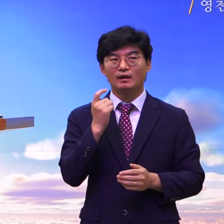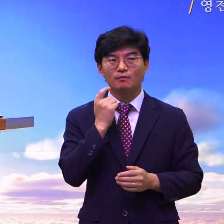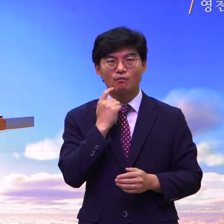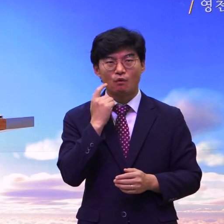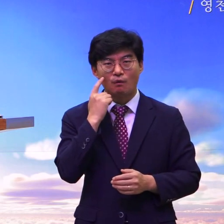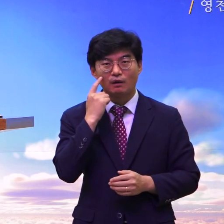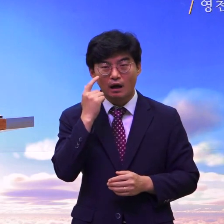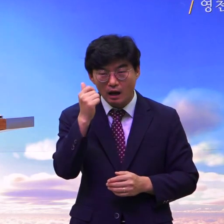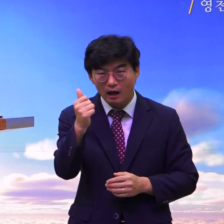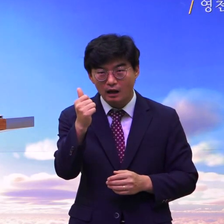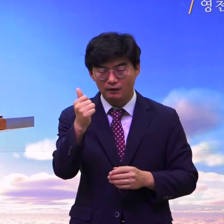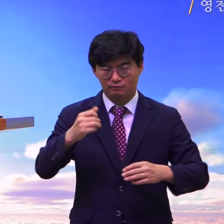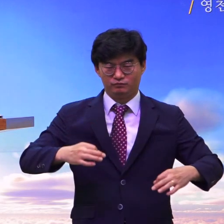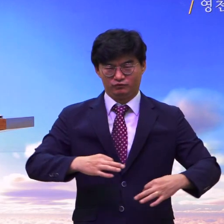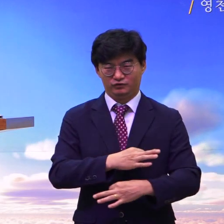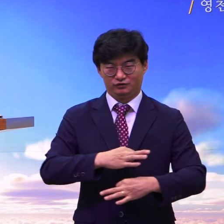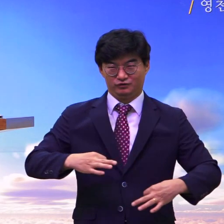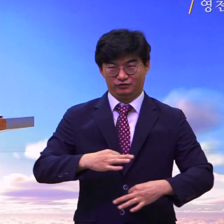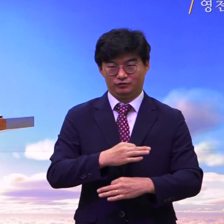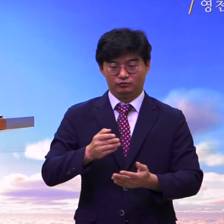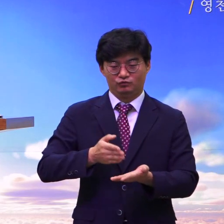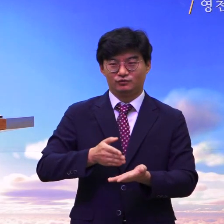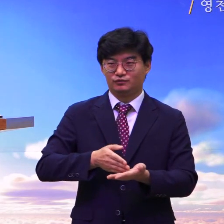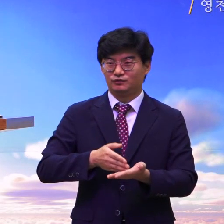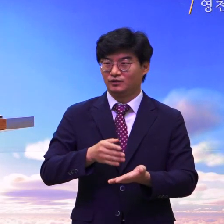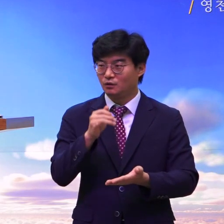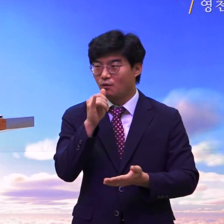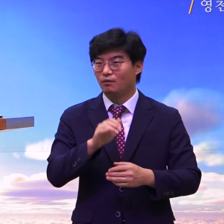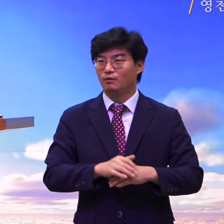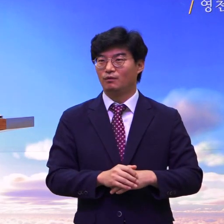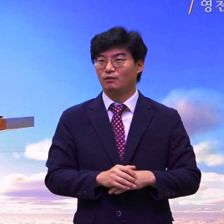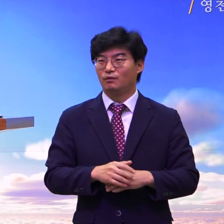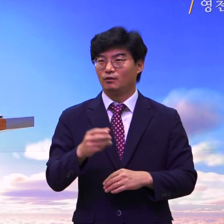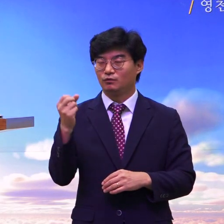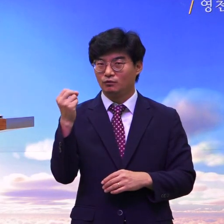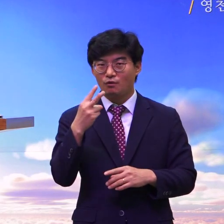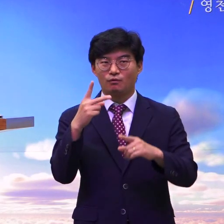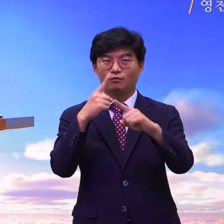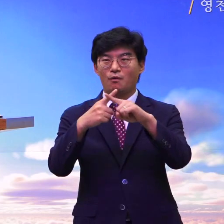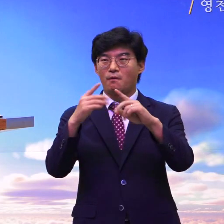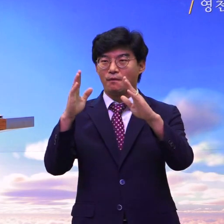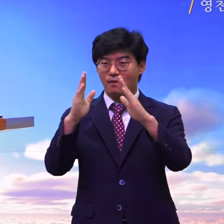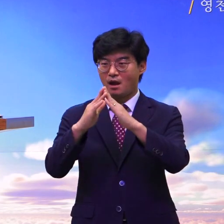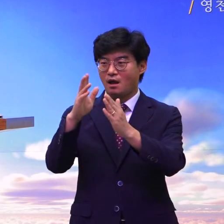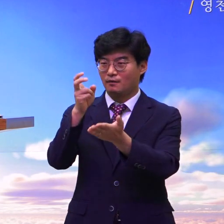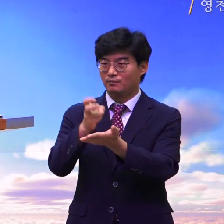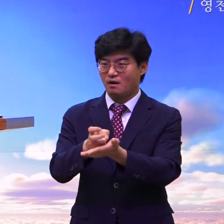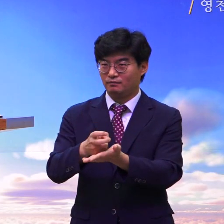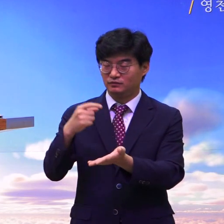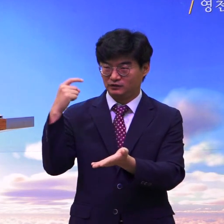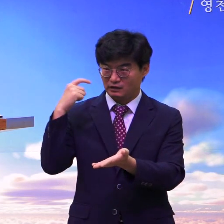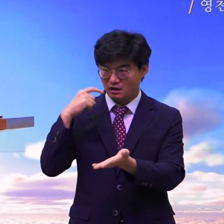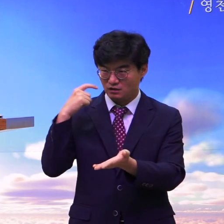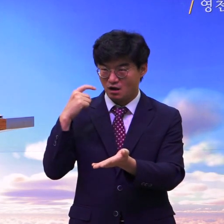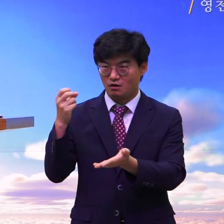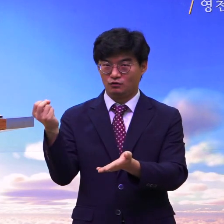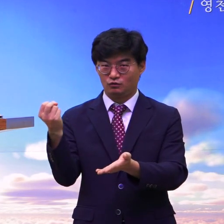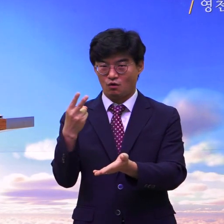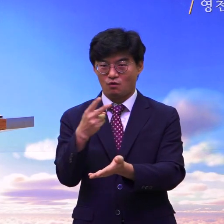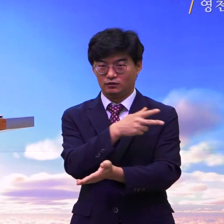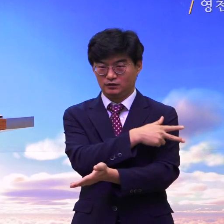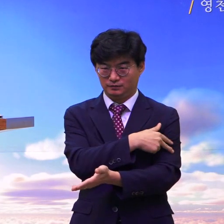목회자의 비리라든지 또 너무나 형식화된 교회의 제도, 또 직분 중심의 어떤